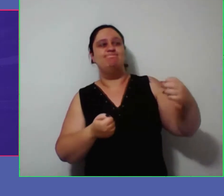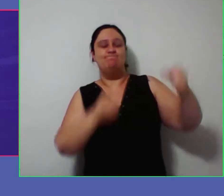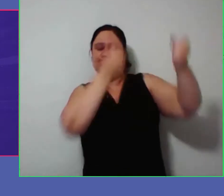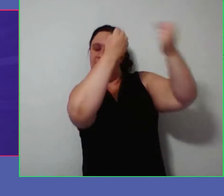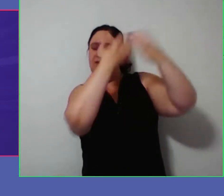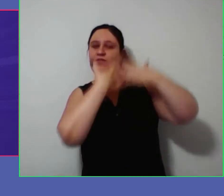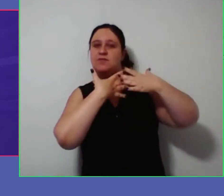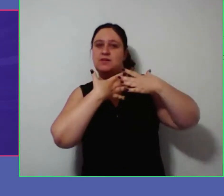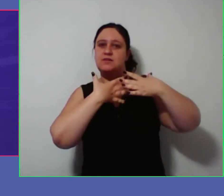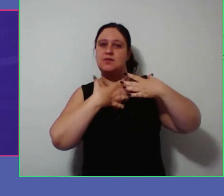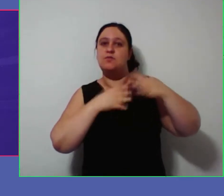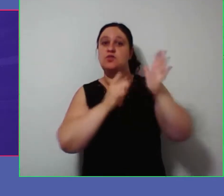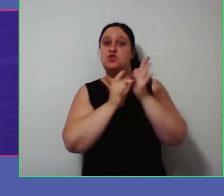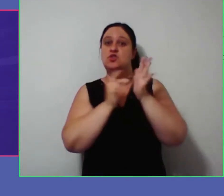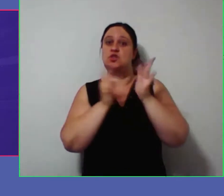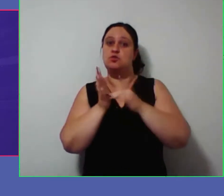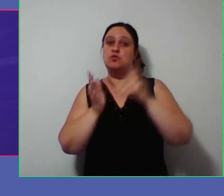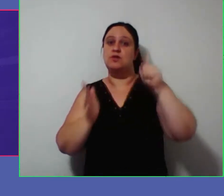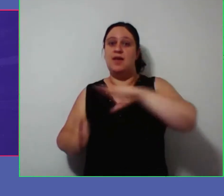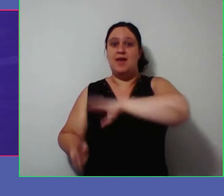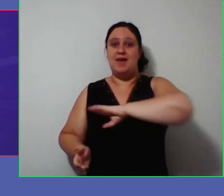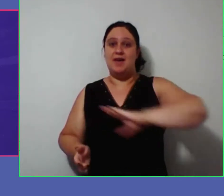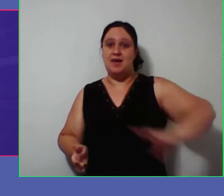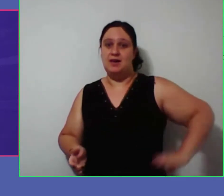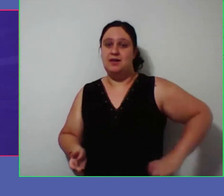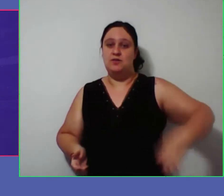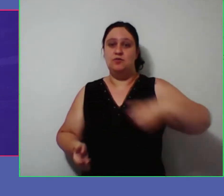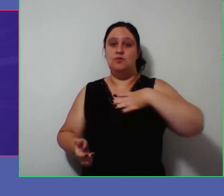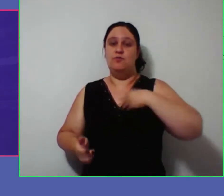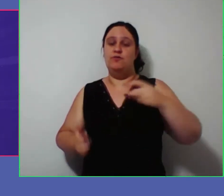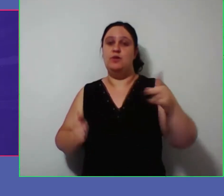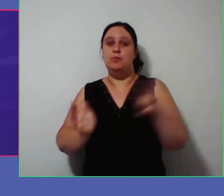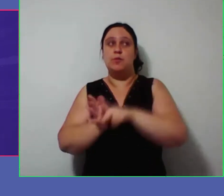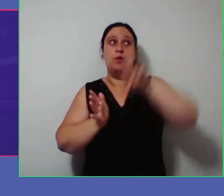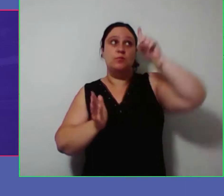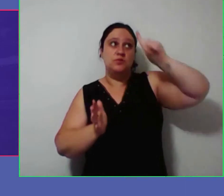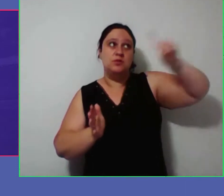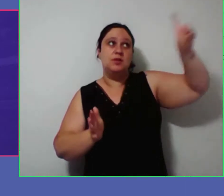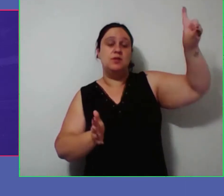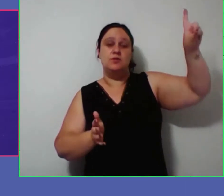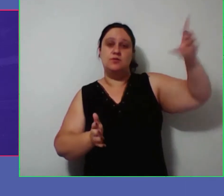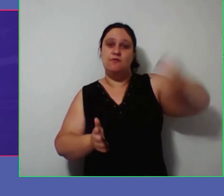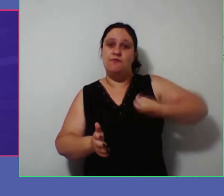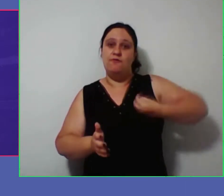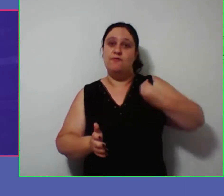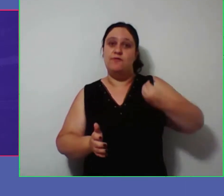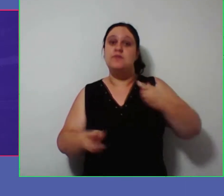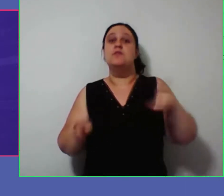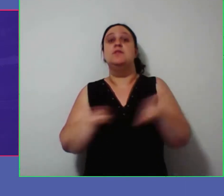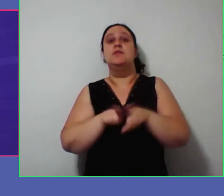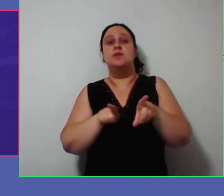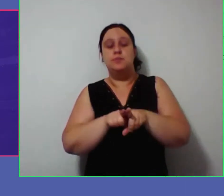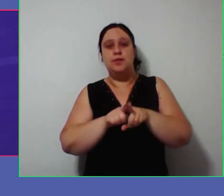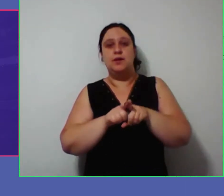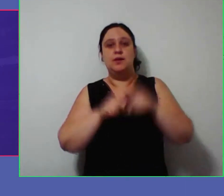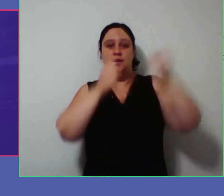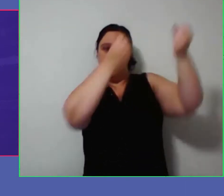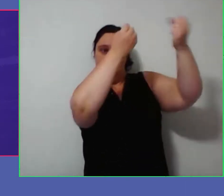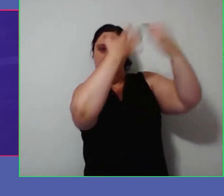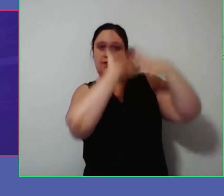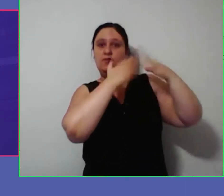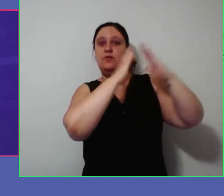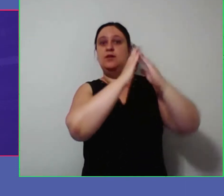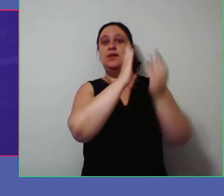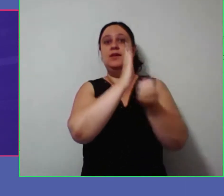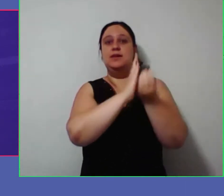que a igreja foi revelada pela primeira vez como o meio de trazer o reino dos céus. Então o reino